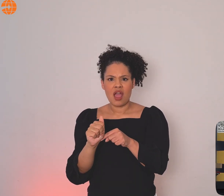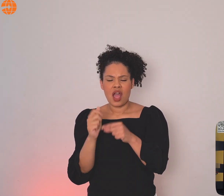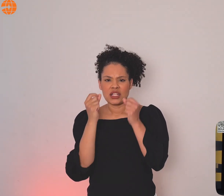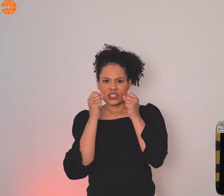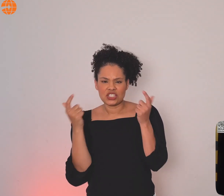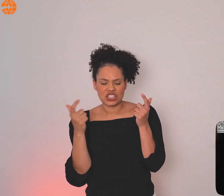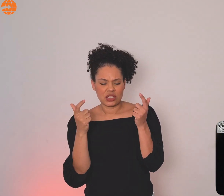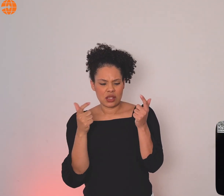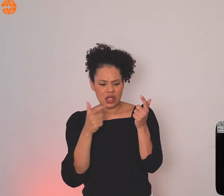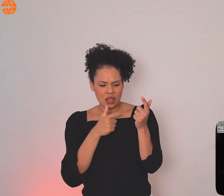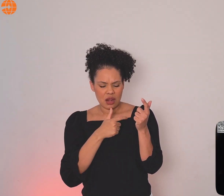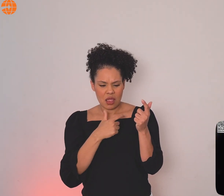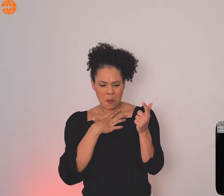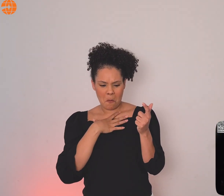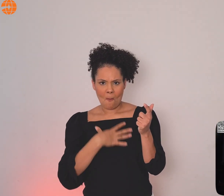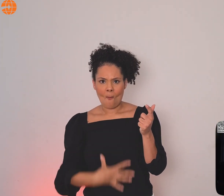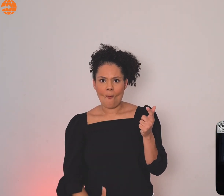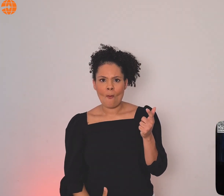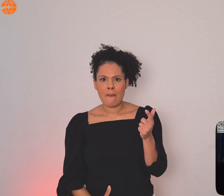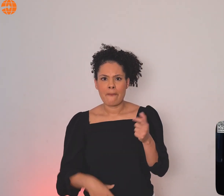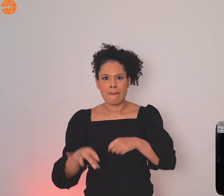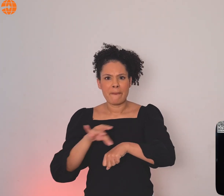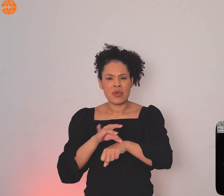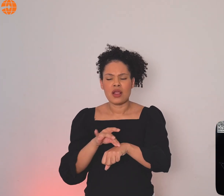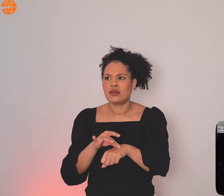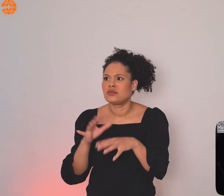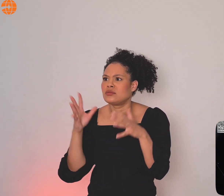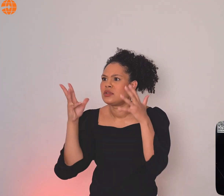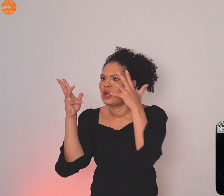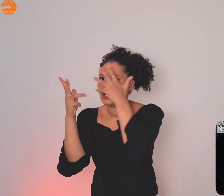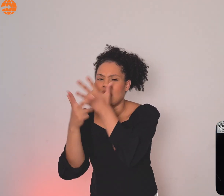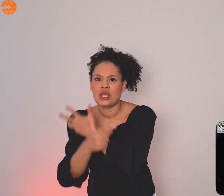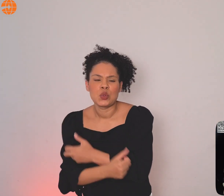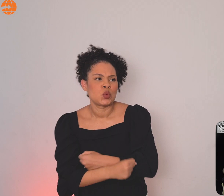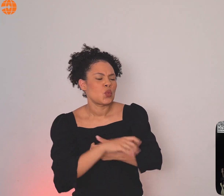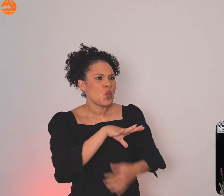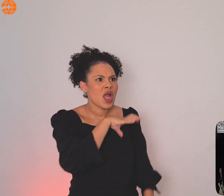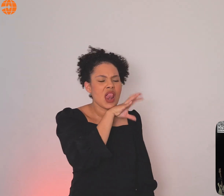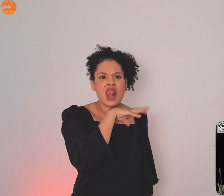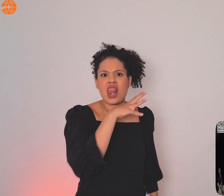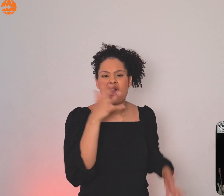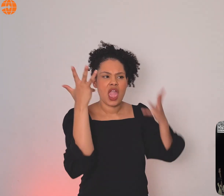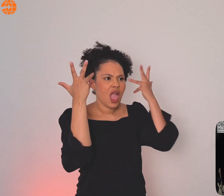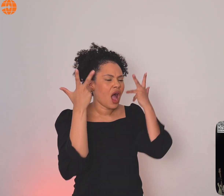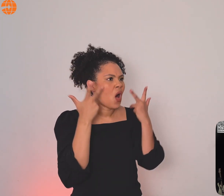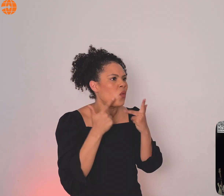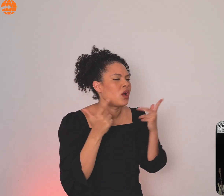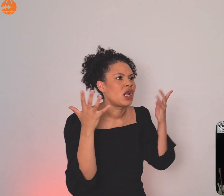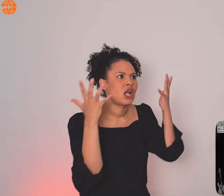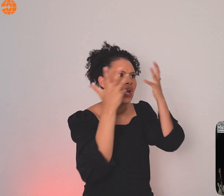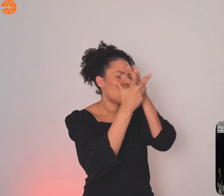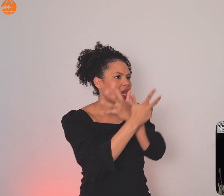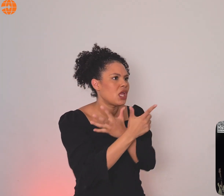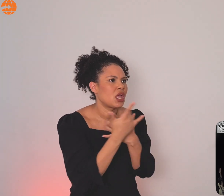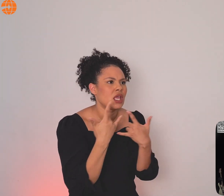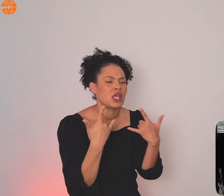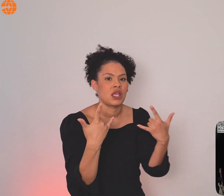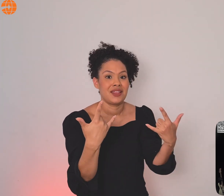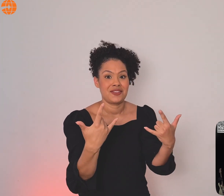nossa! E eu tinha uma opção. Ou eu fugia,